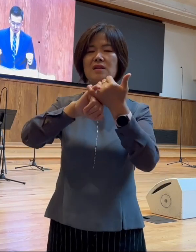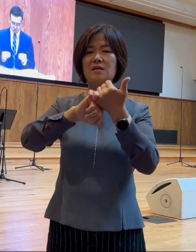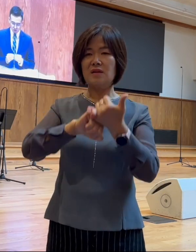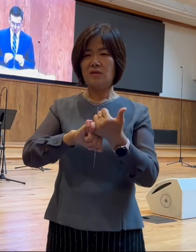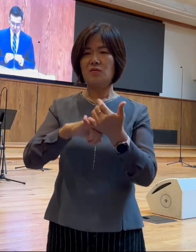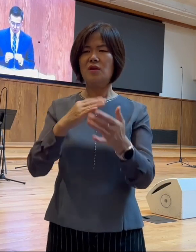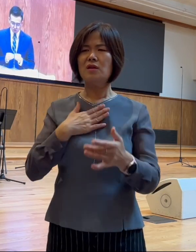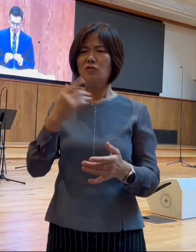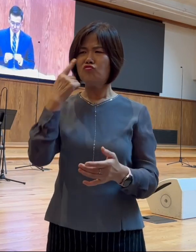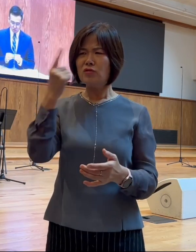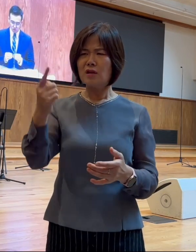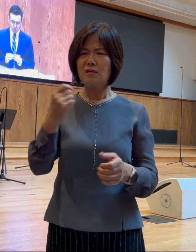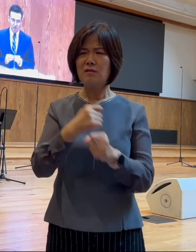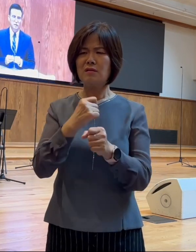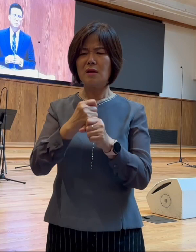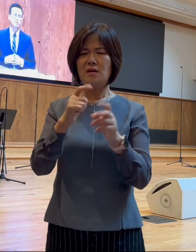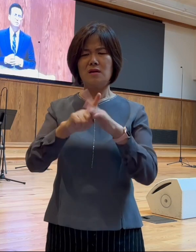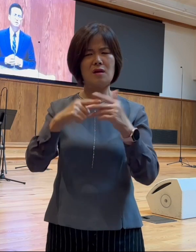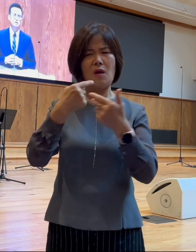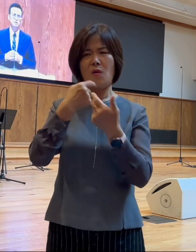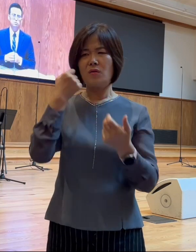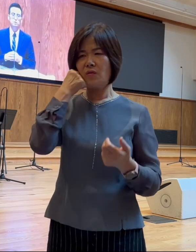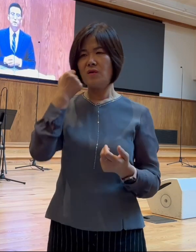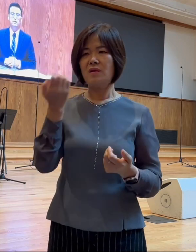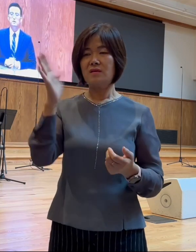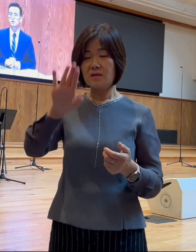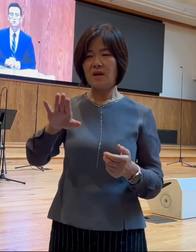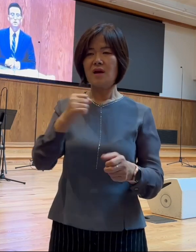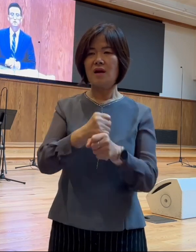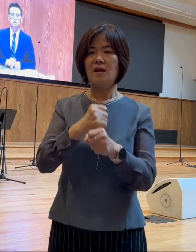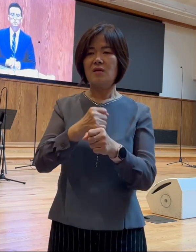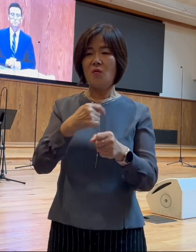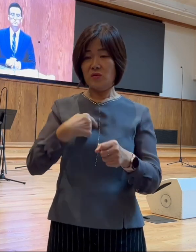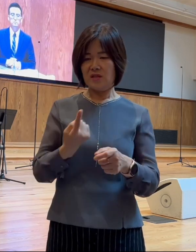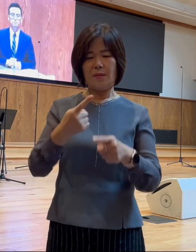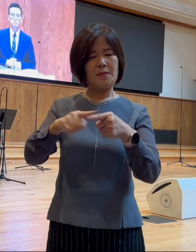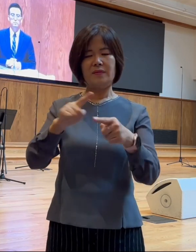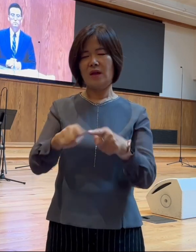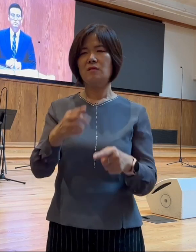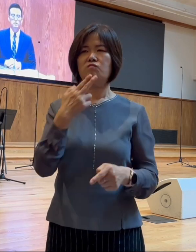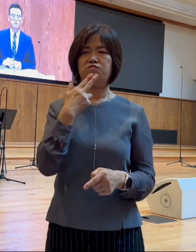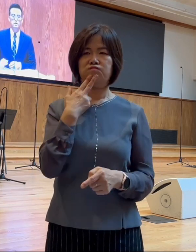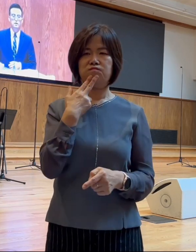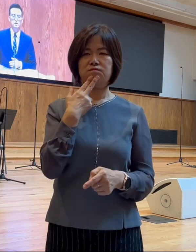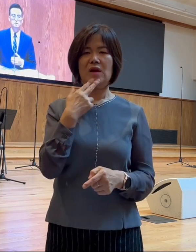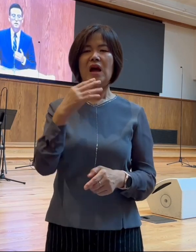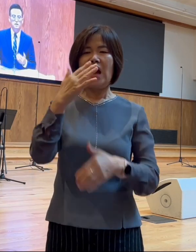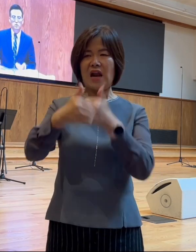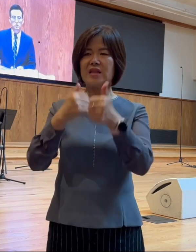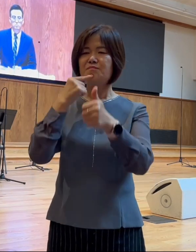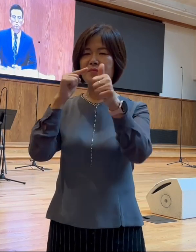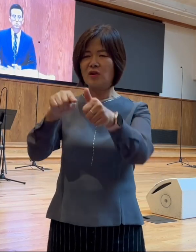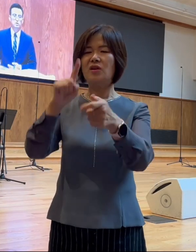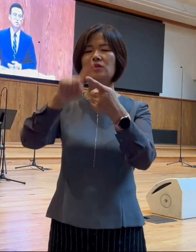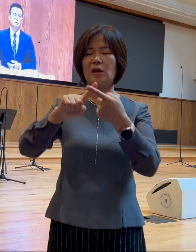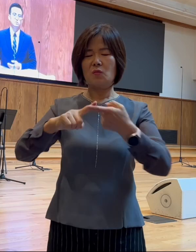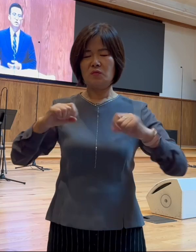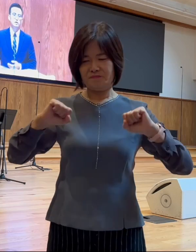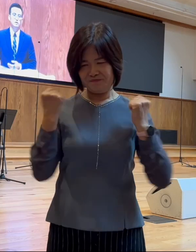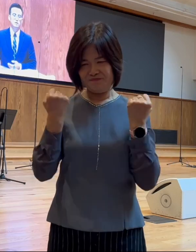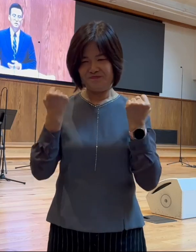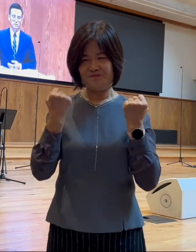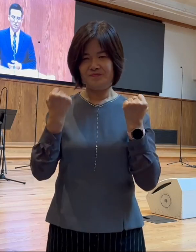내 눈에는 상충되어 보이지만 아브라함은 스스로 그 판단을 내리지 않았어요. 하나님을 따르는 것이 목적이기